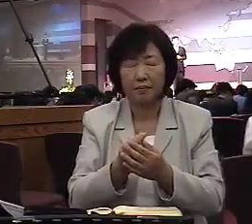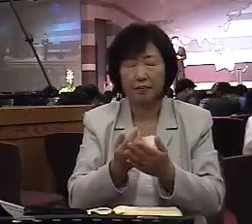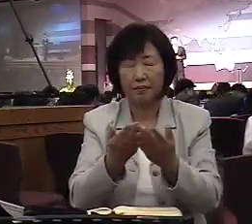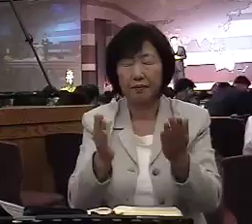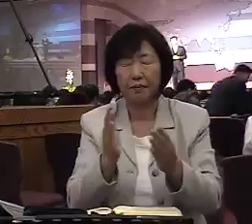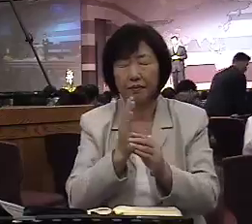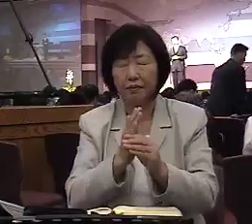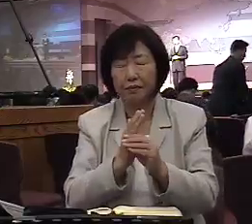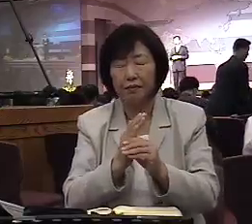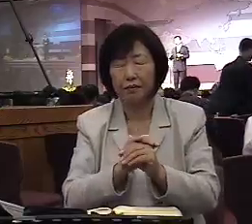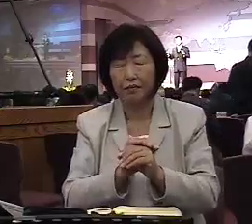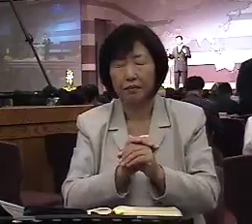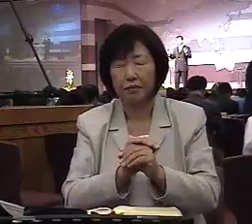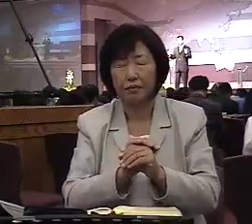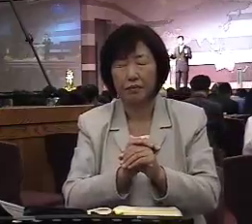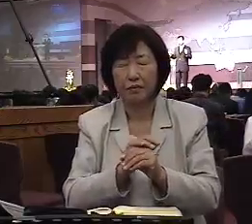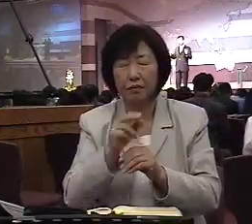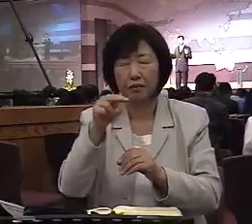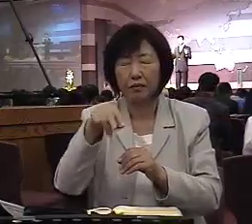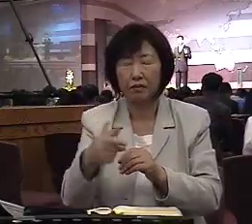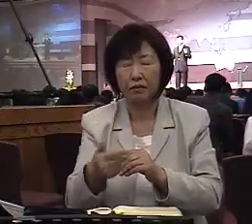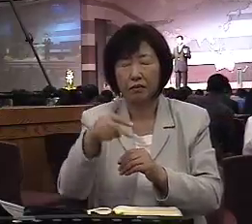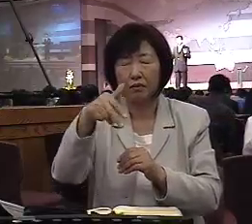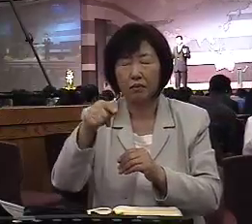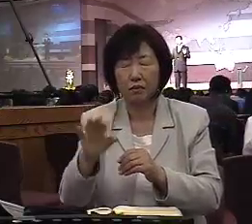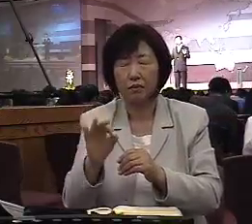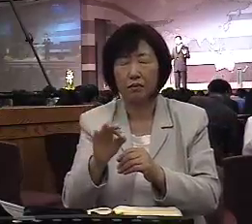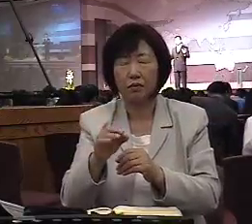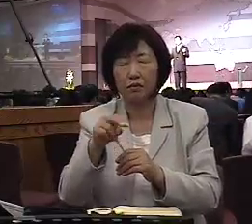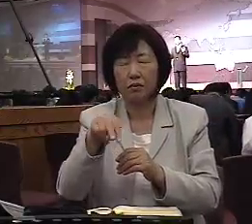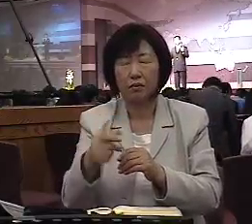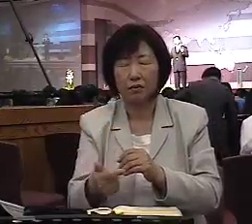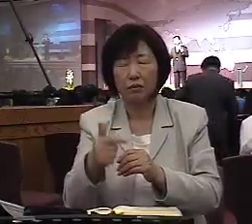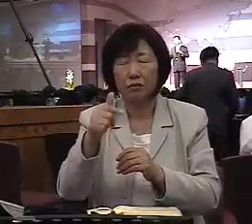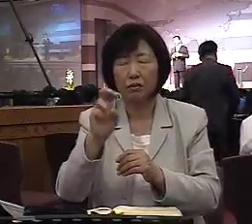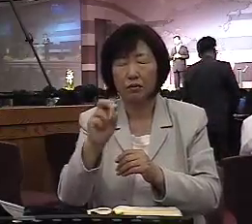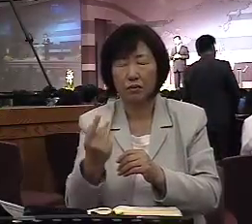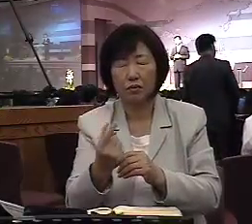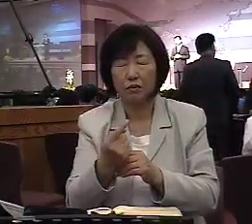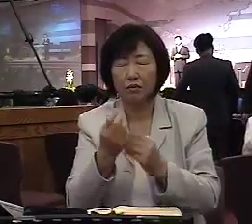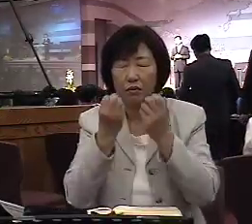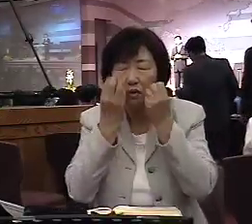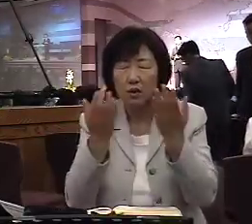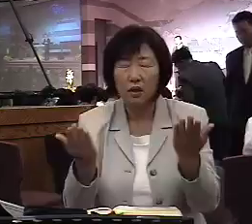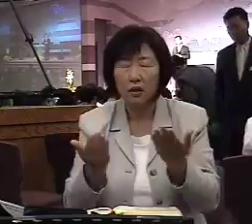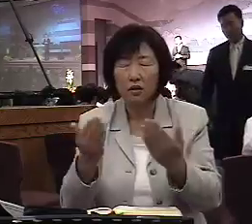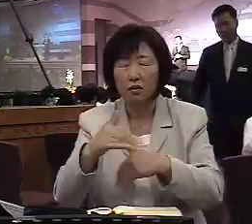여러분 중에 우리 순장 순모님, 세육군관 리더,